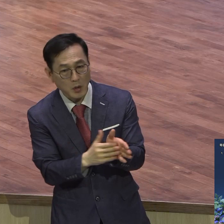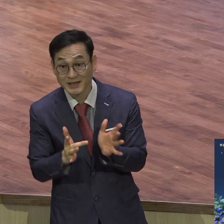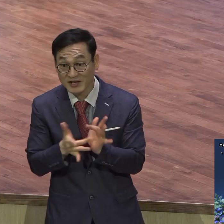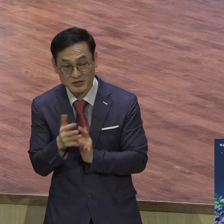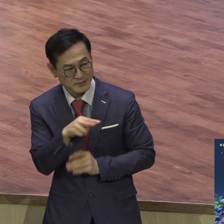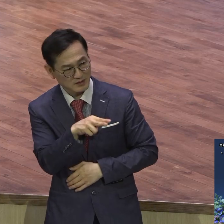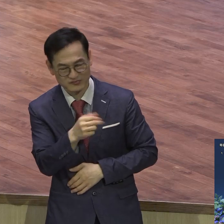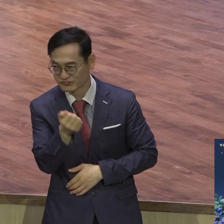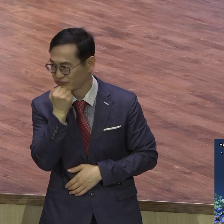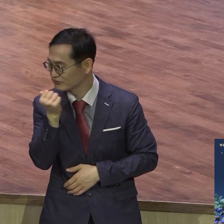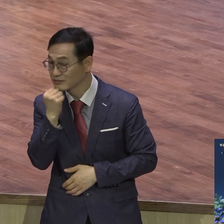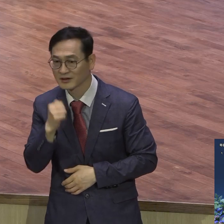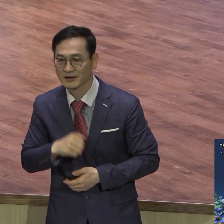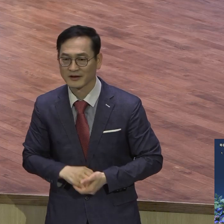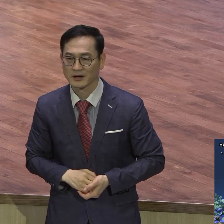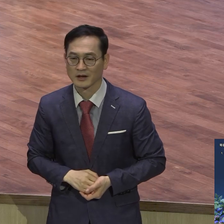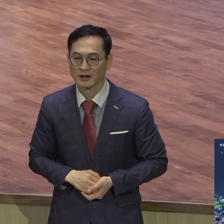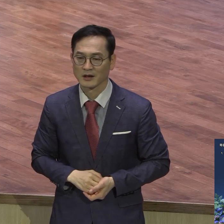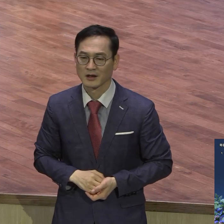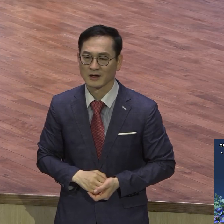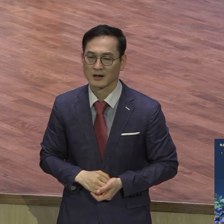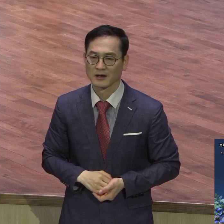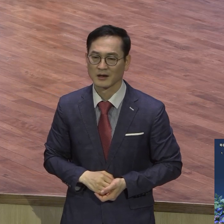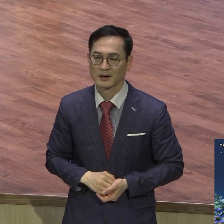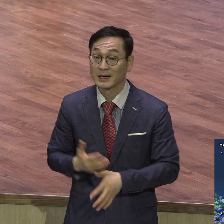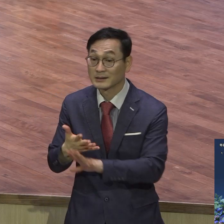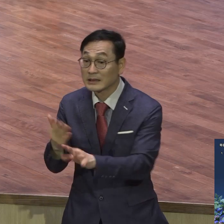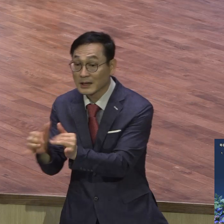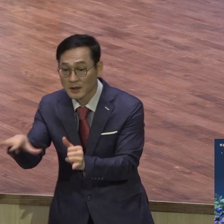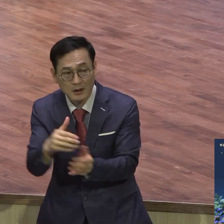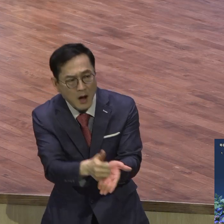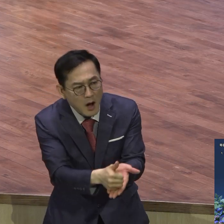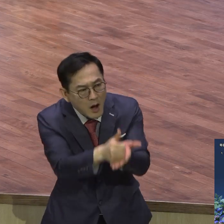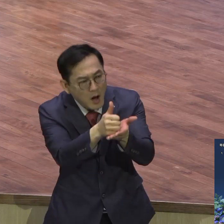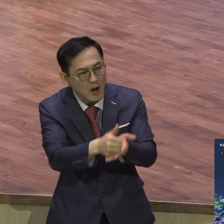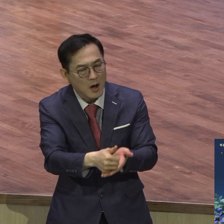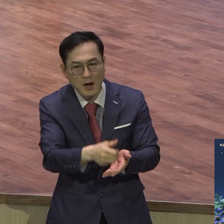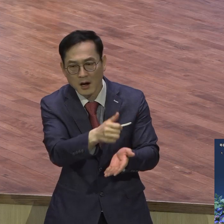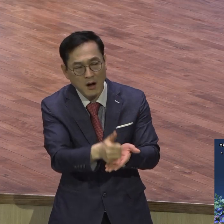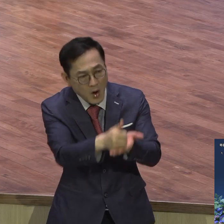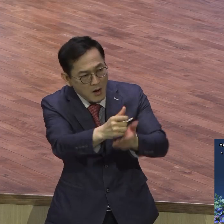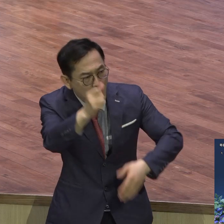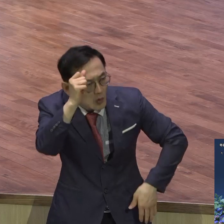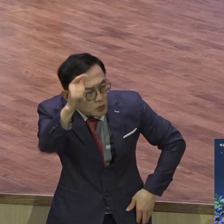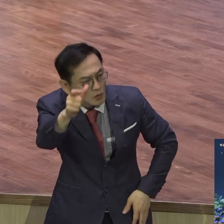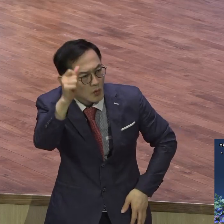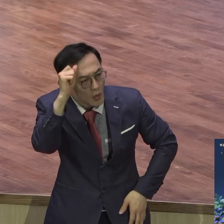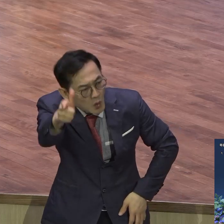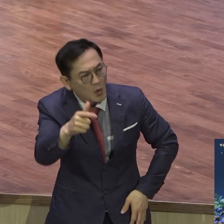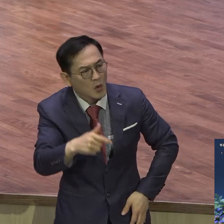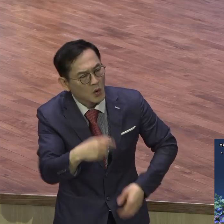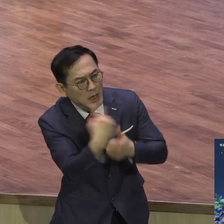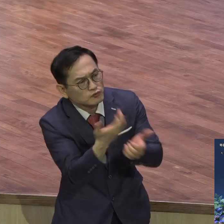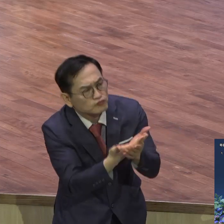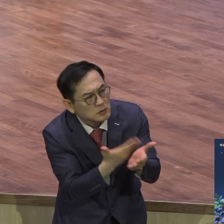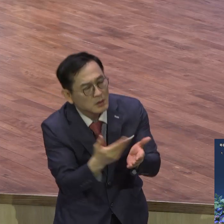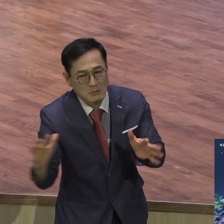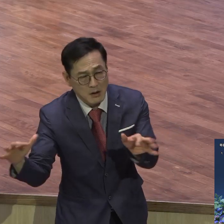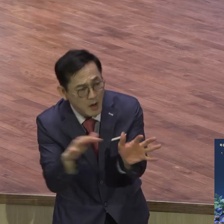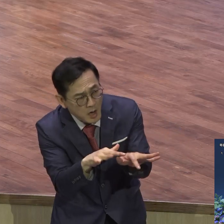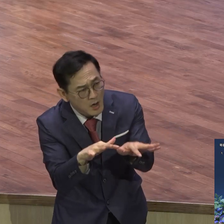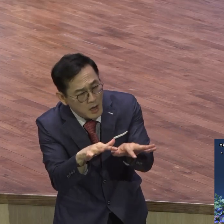다른 사람들은 존경하고 영적 지도자라고 존경을 하는데 예수님의